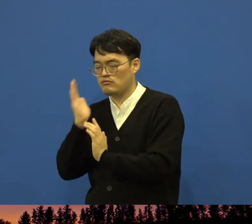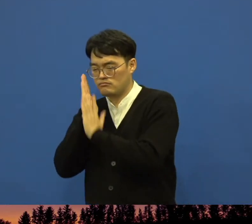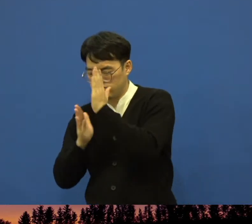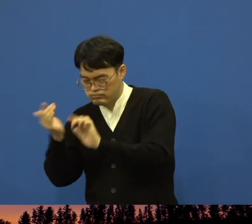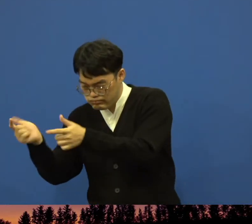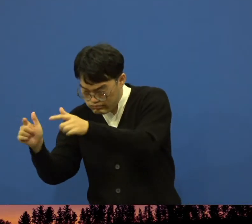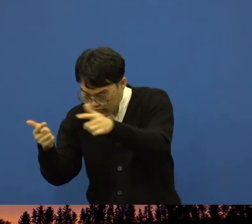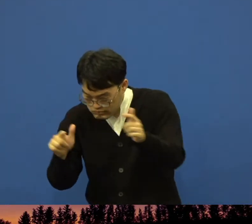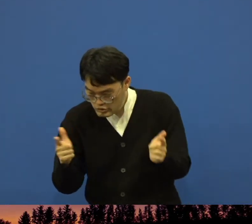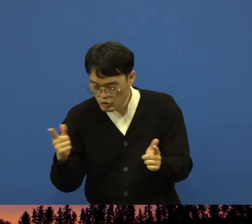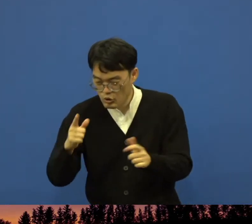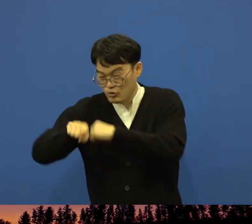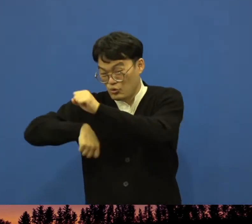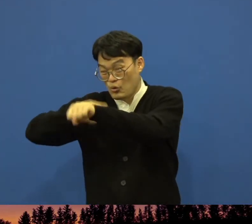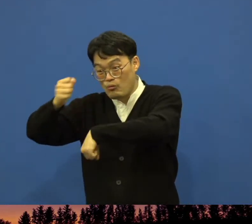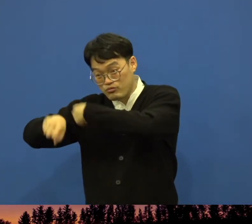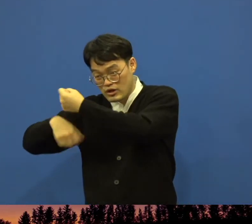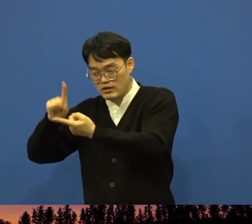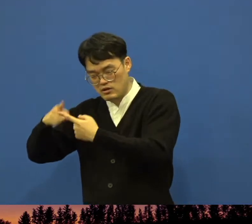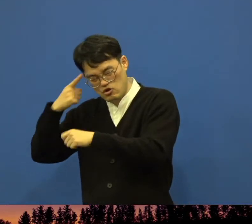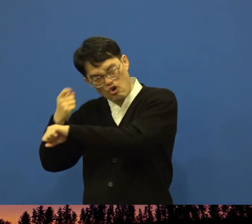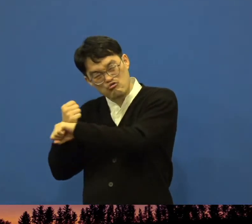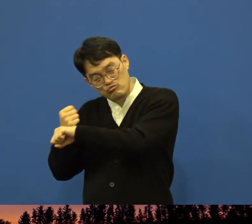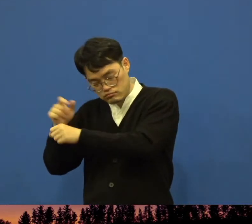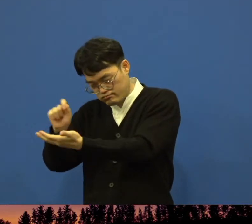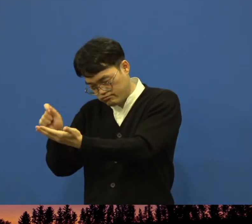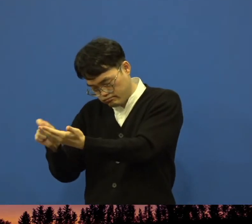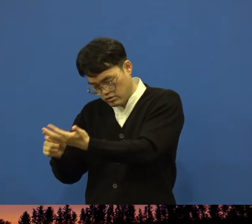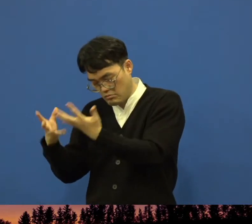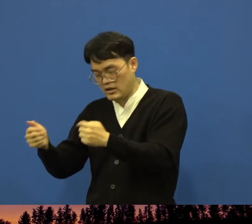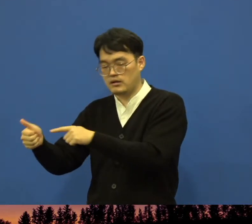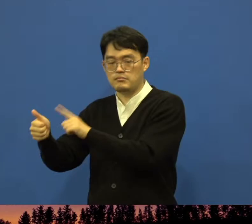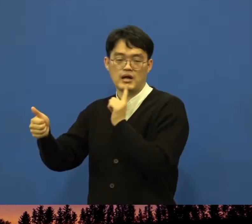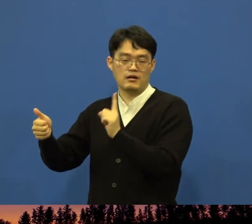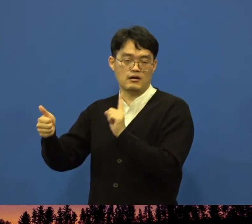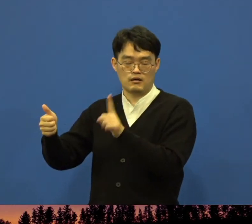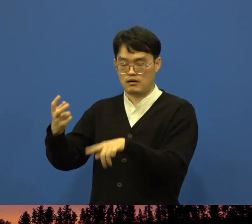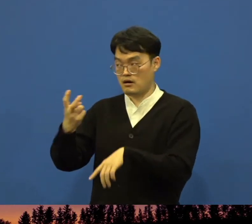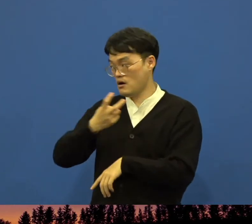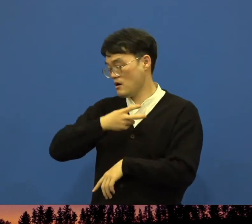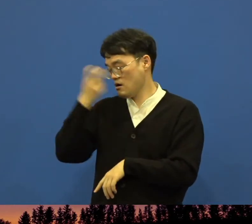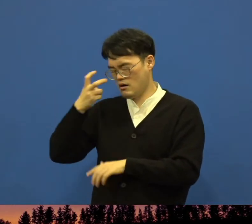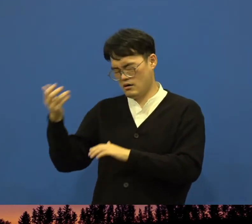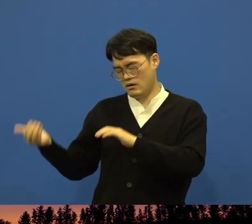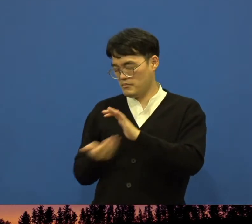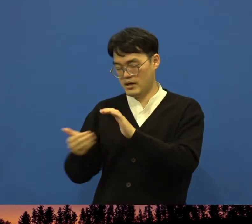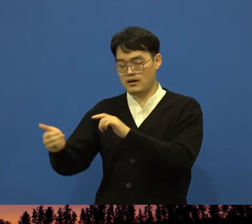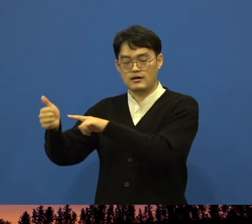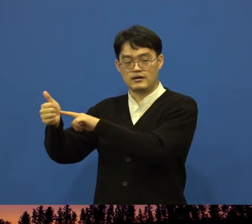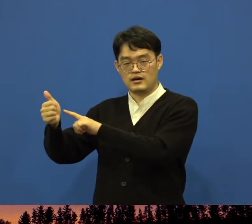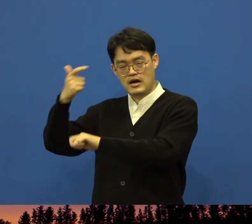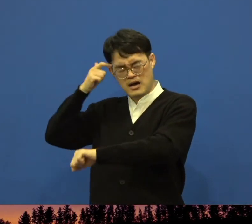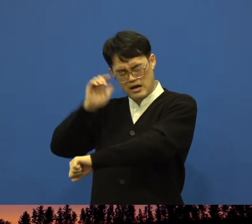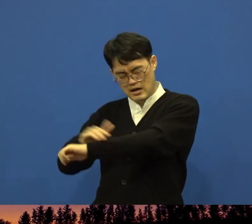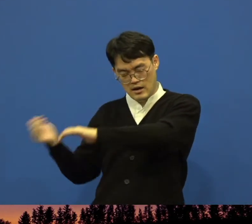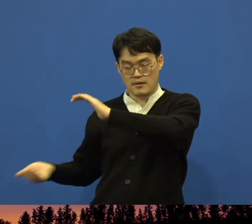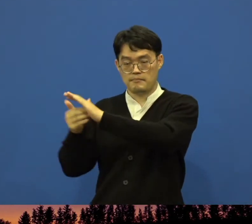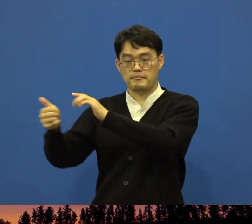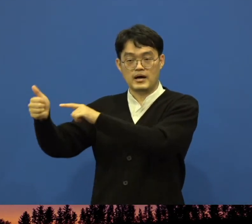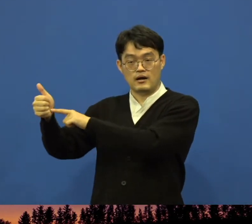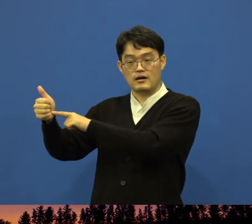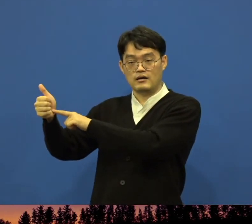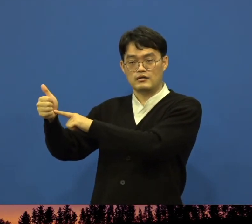똑똑하기로는 천하가 아는 사람이 솔로몬입니다. 자, 그런데 그러니까 굉장히 똑똑하고